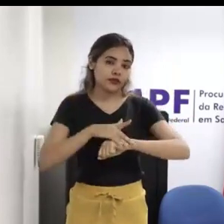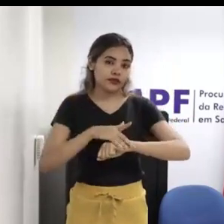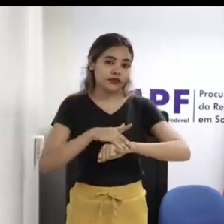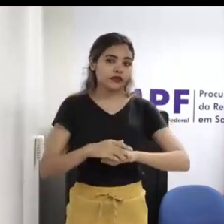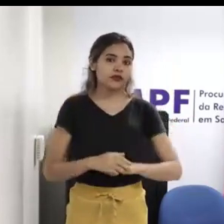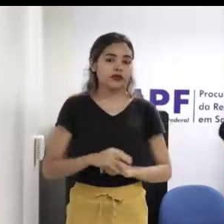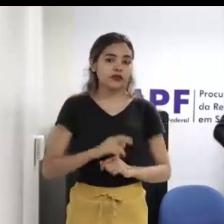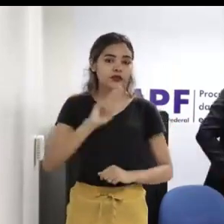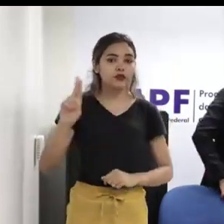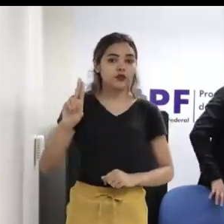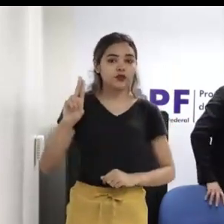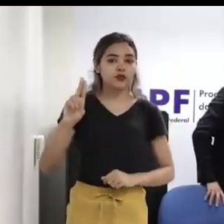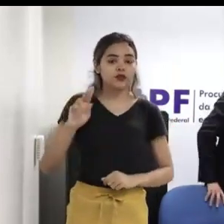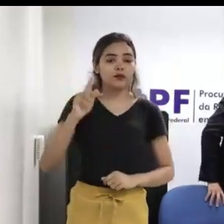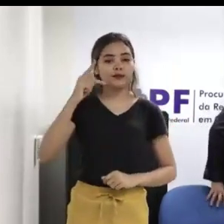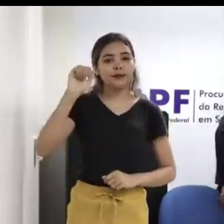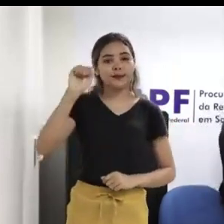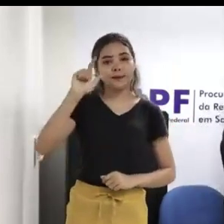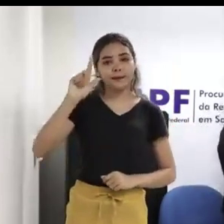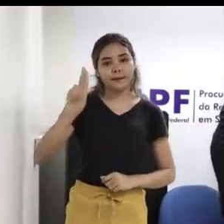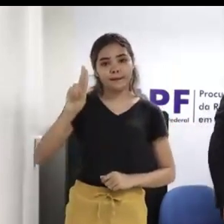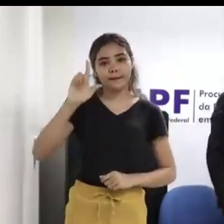Dr Paulo deo Moreira